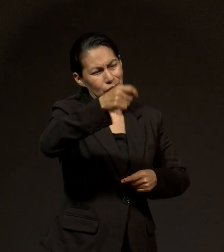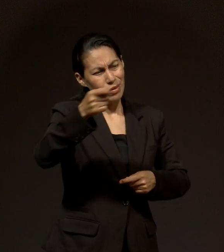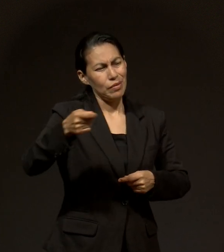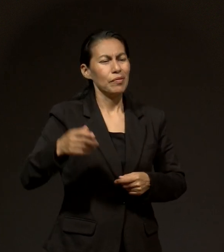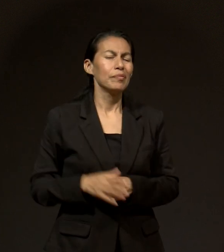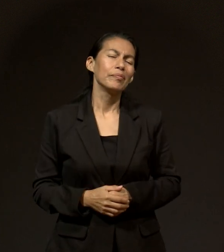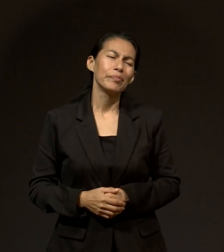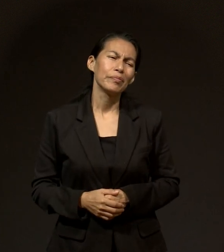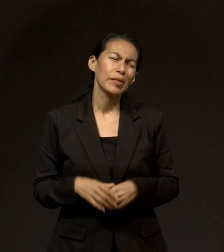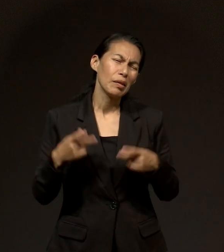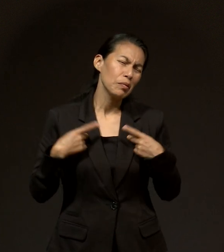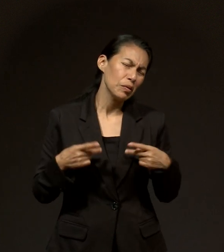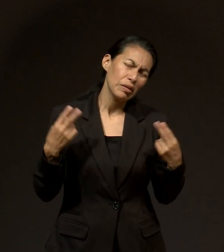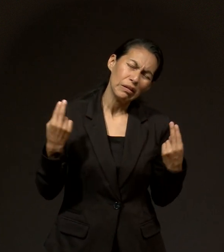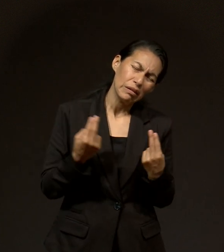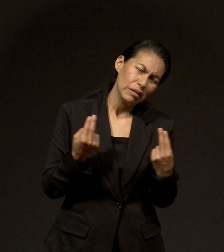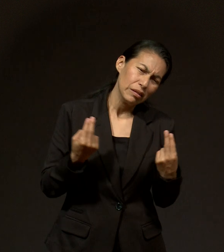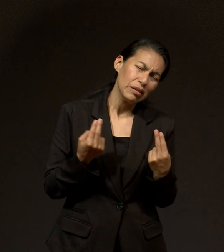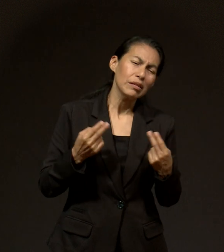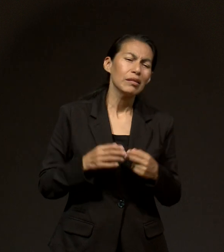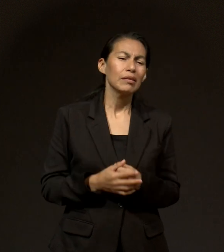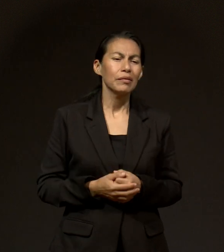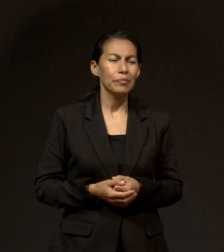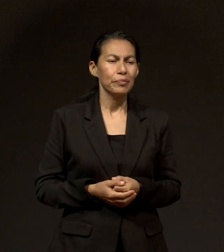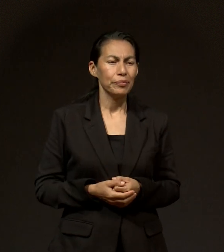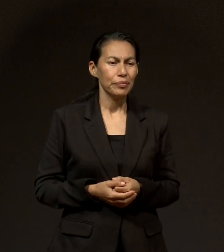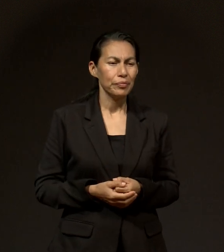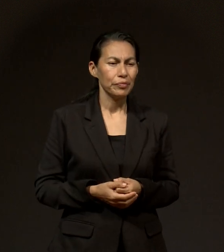estás tan cerca de gente necesitada.